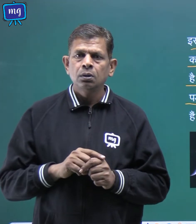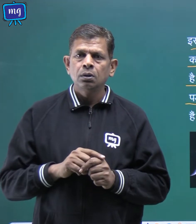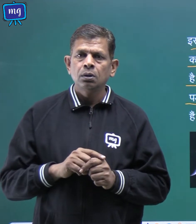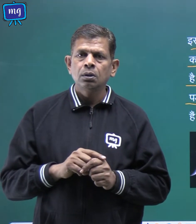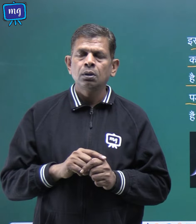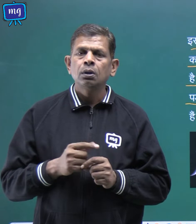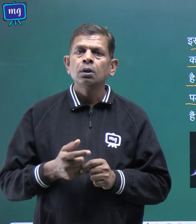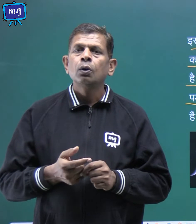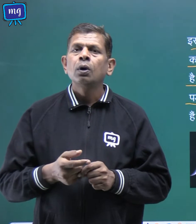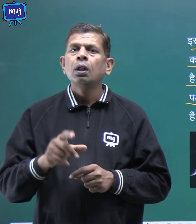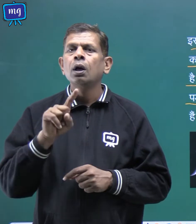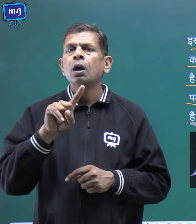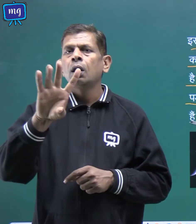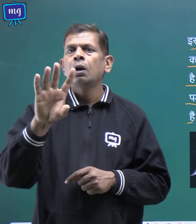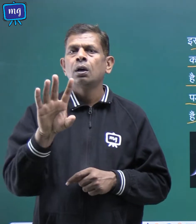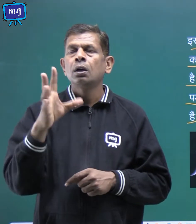अमावस्या कहते हैं।